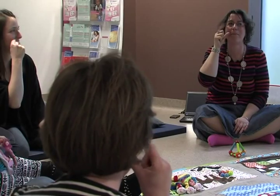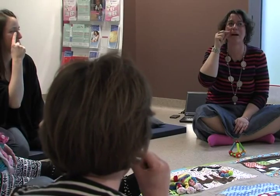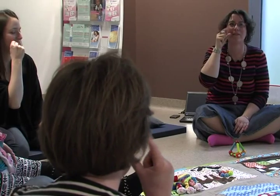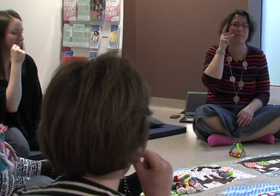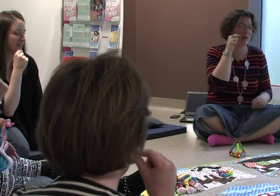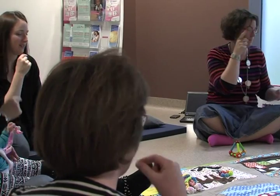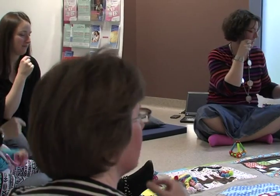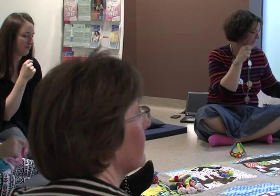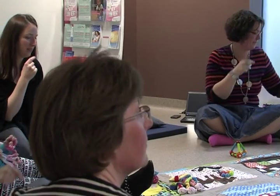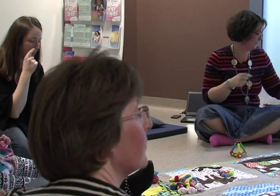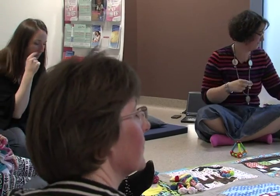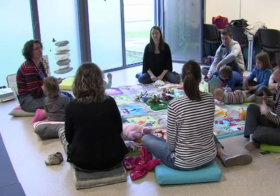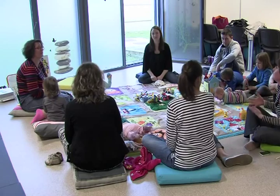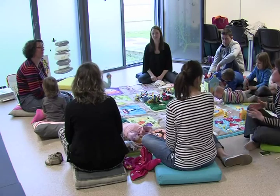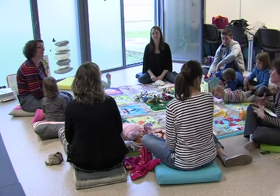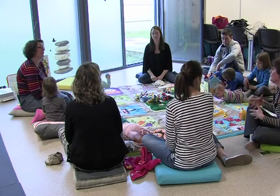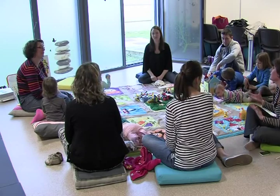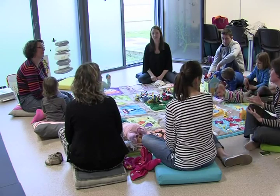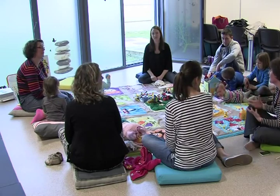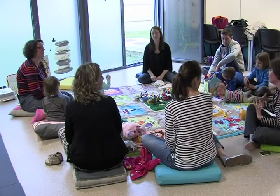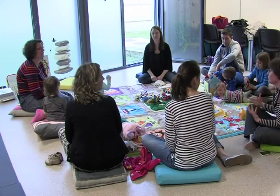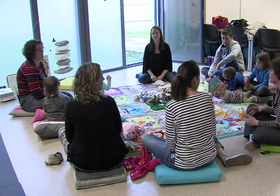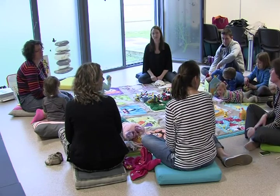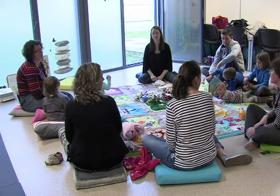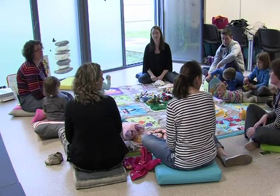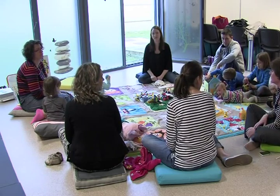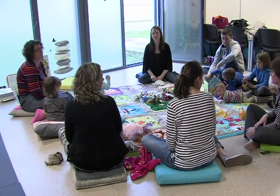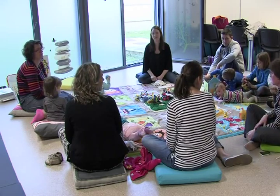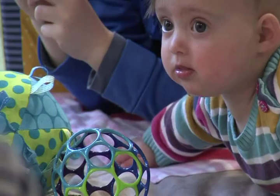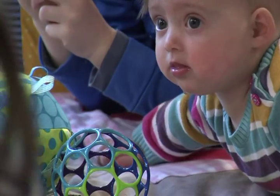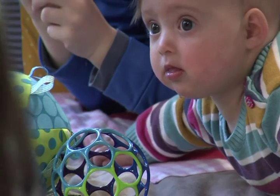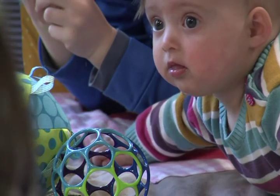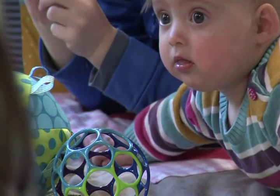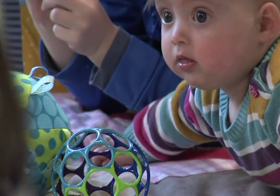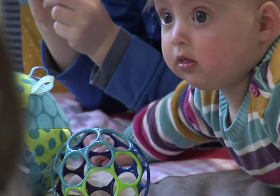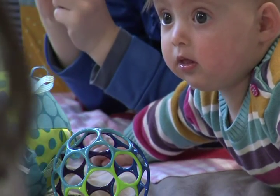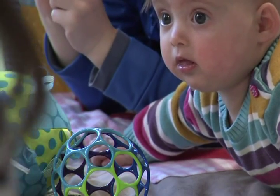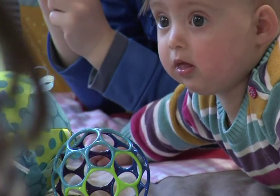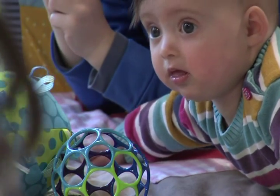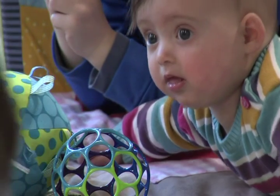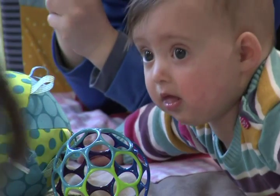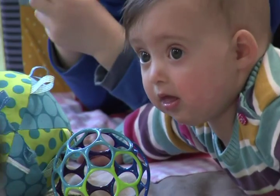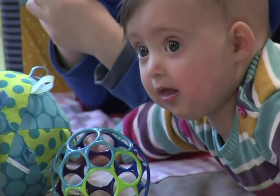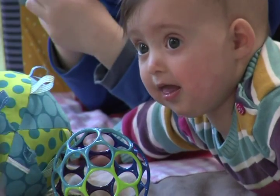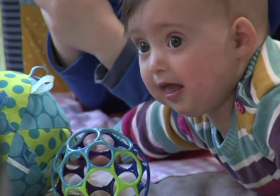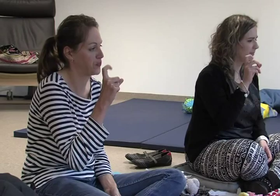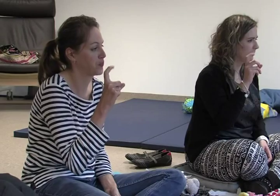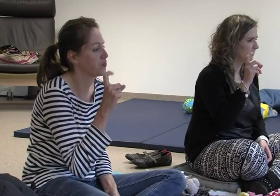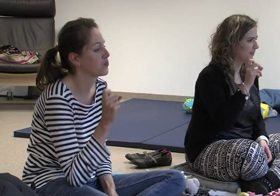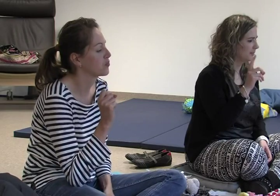Papa, papa. Ces gens ne sont ni sourds ni malentendants, et leurs enfants non plus. L'initiation à la langue des signes qu'ils suivent